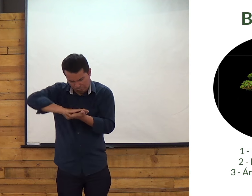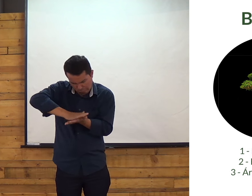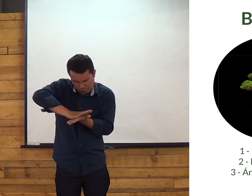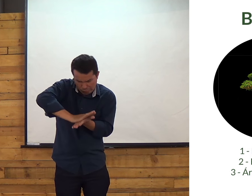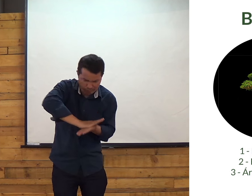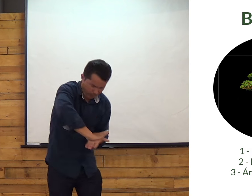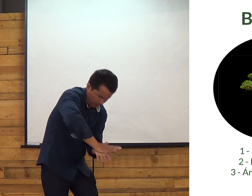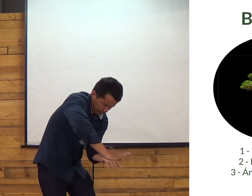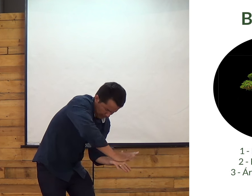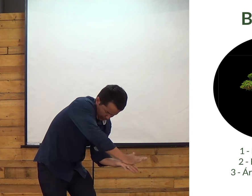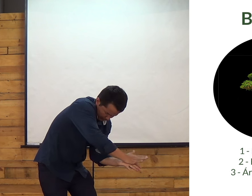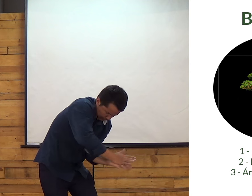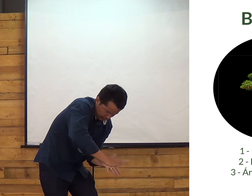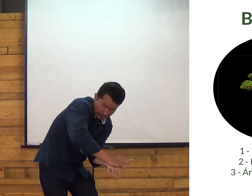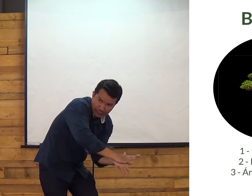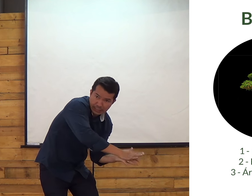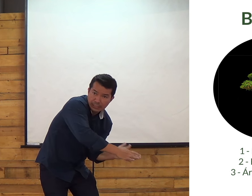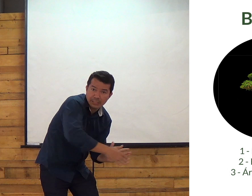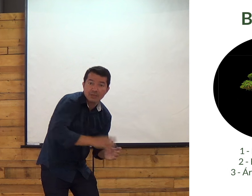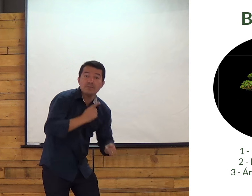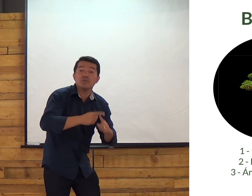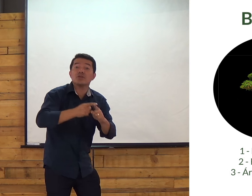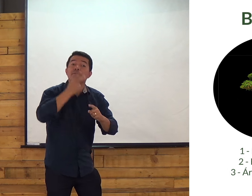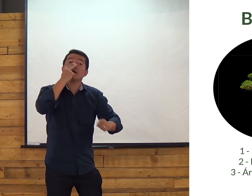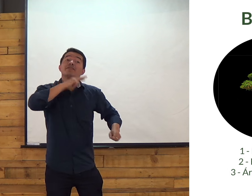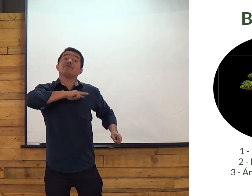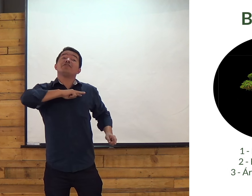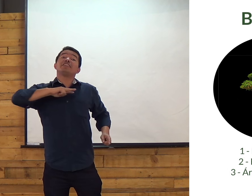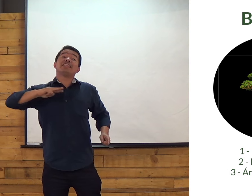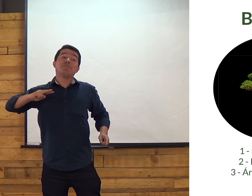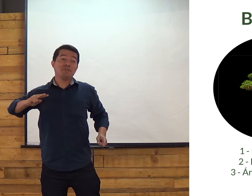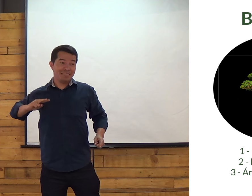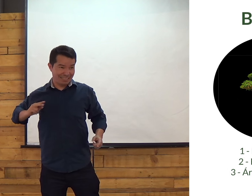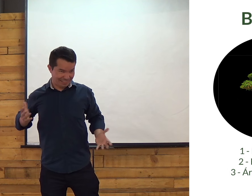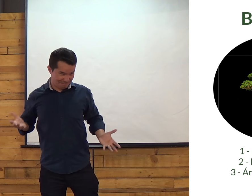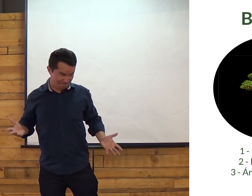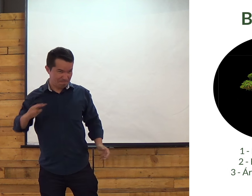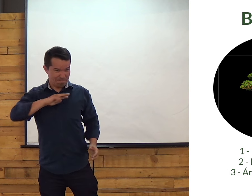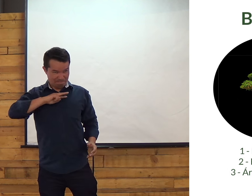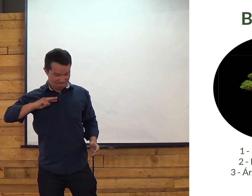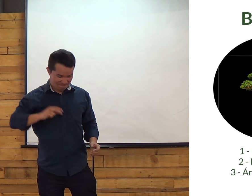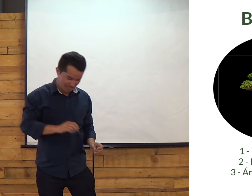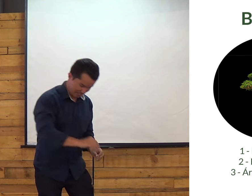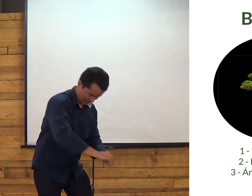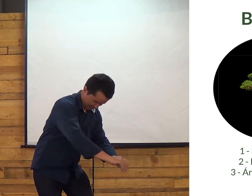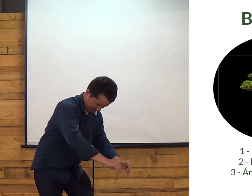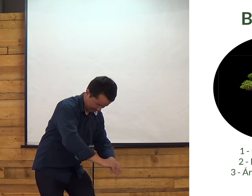pega terra ali, coloca. Pega a telha, coloca